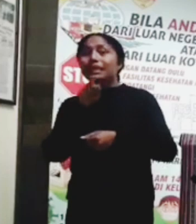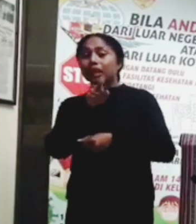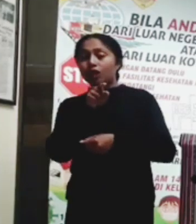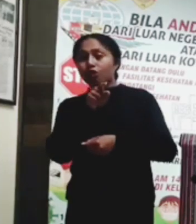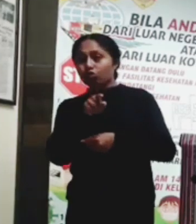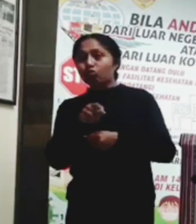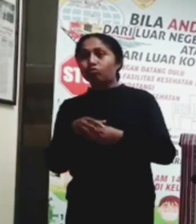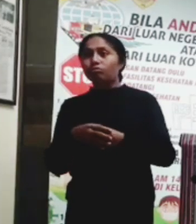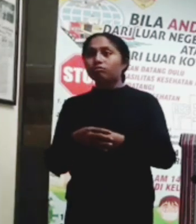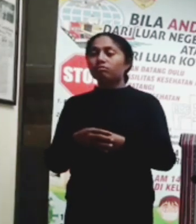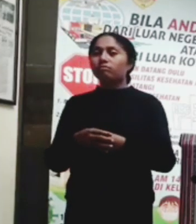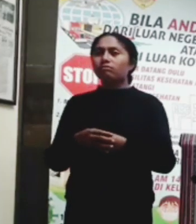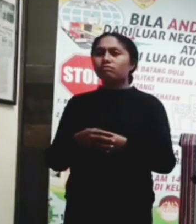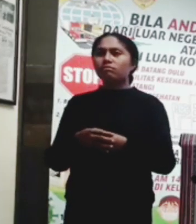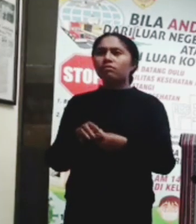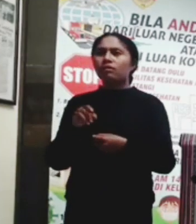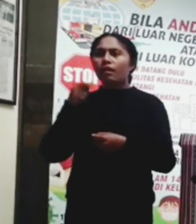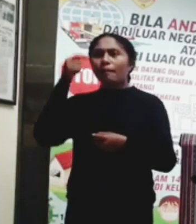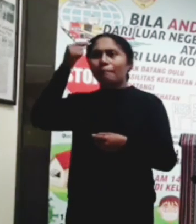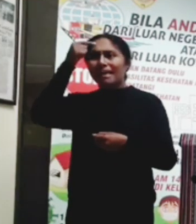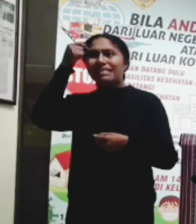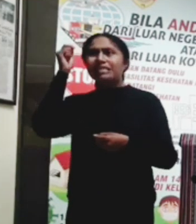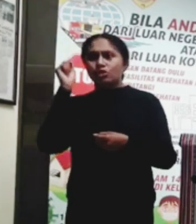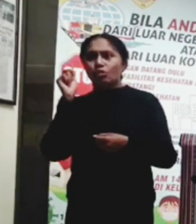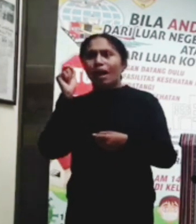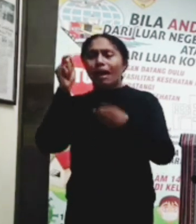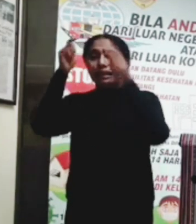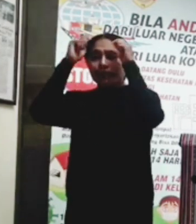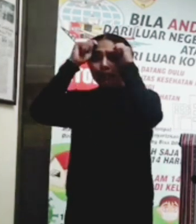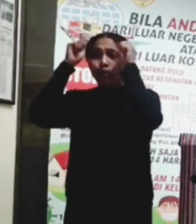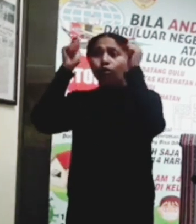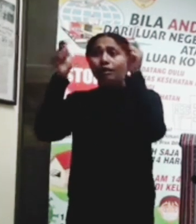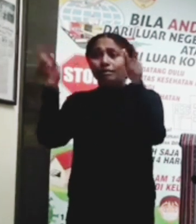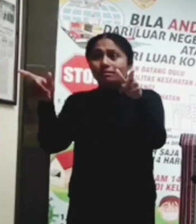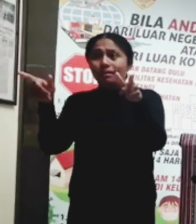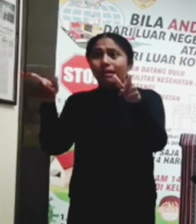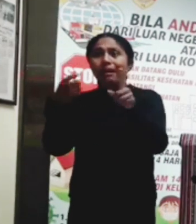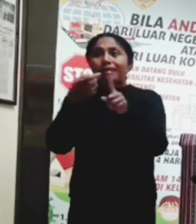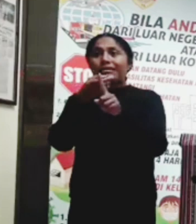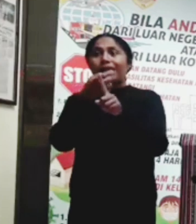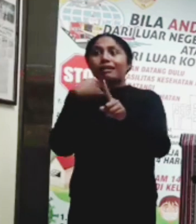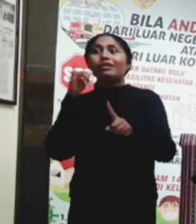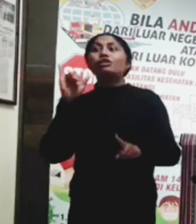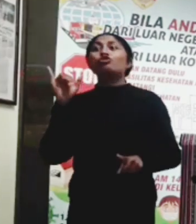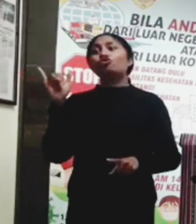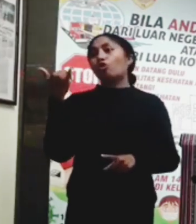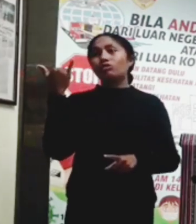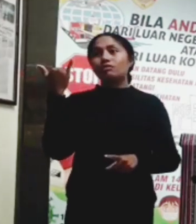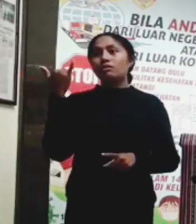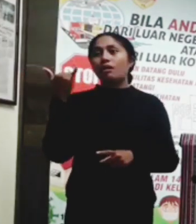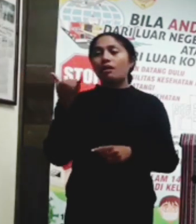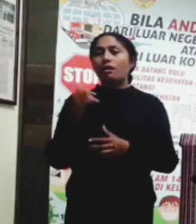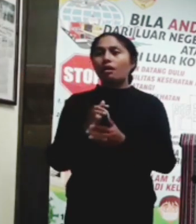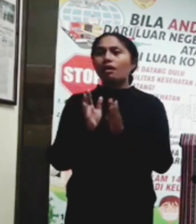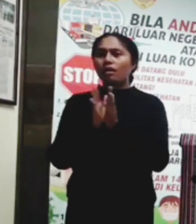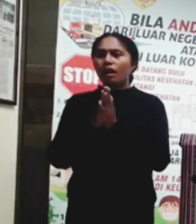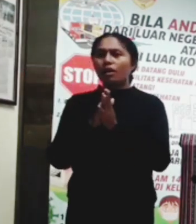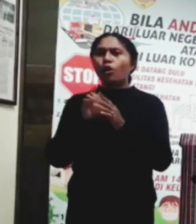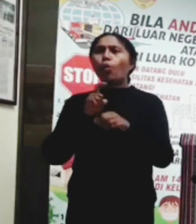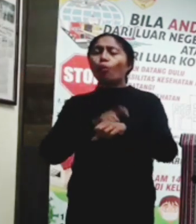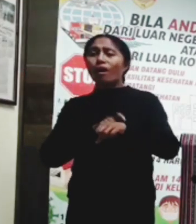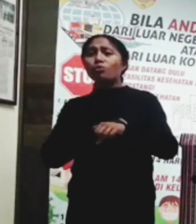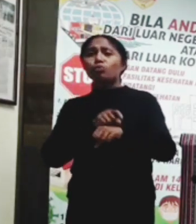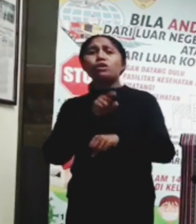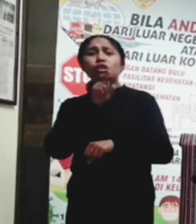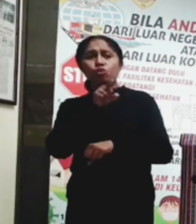bawa adalah mahasiswa Timor Leste yang berasal dari Jogjakarta dan waktu